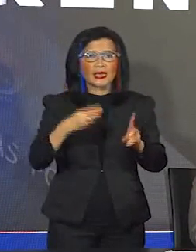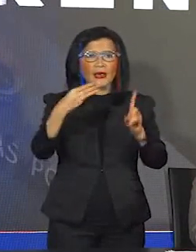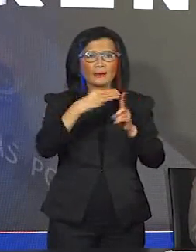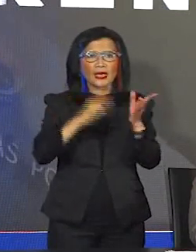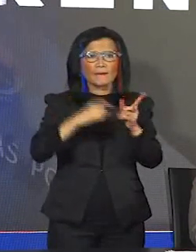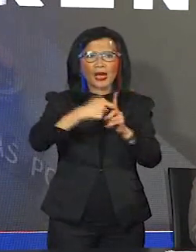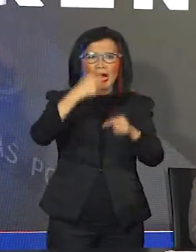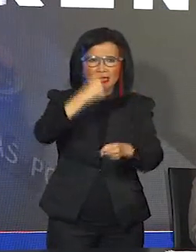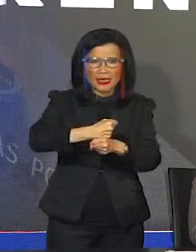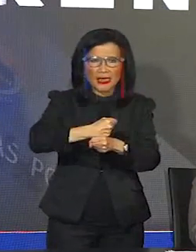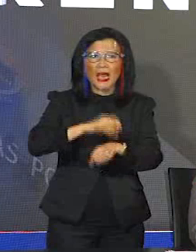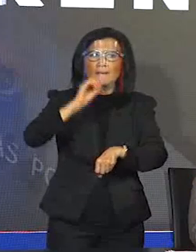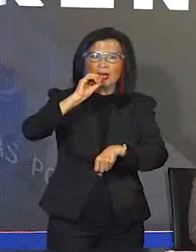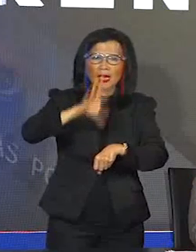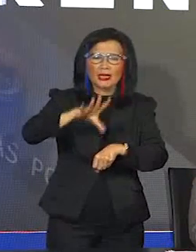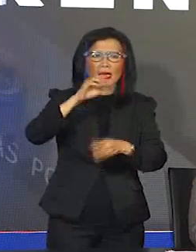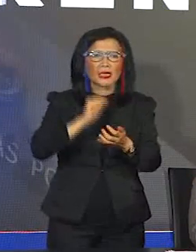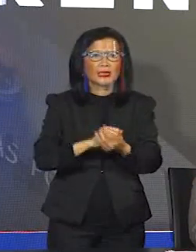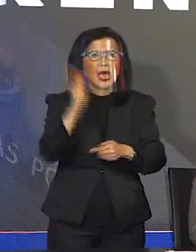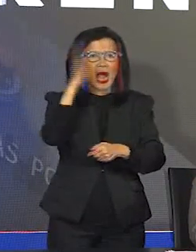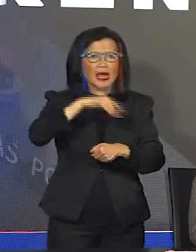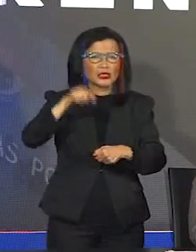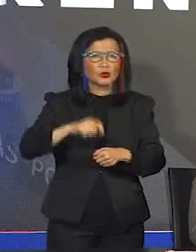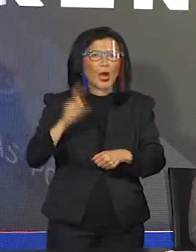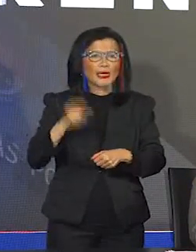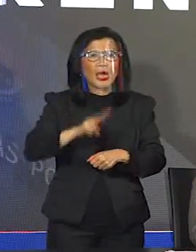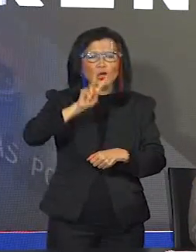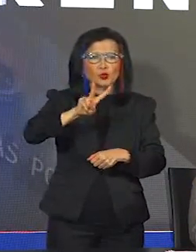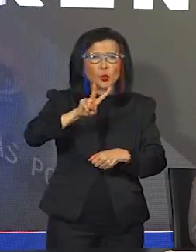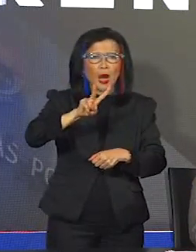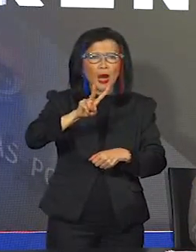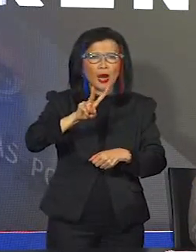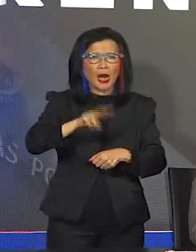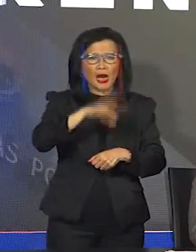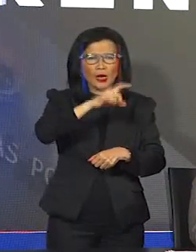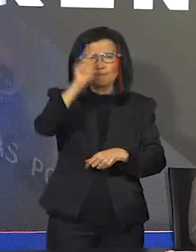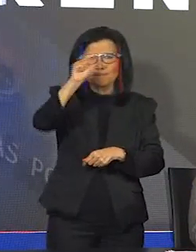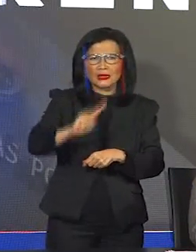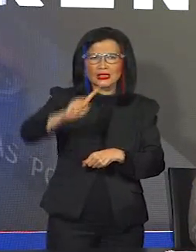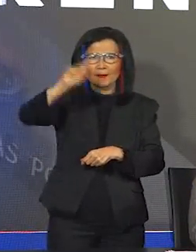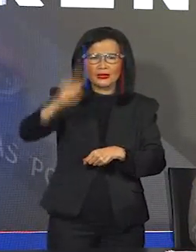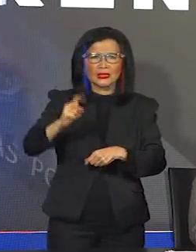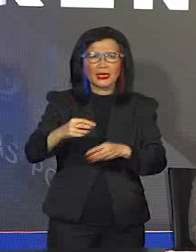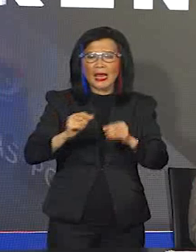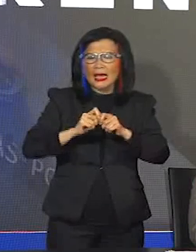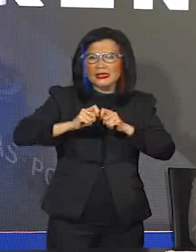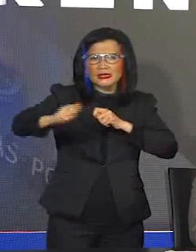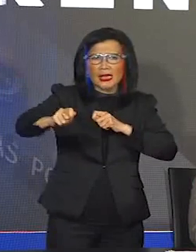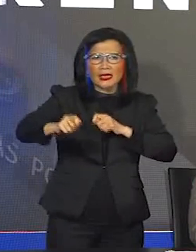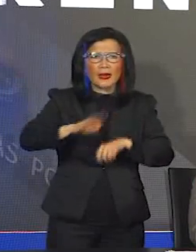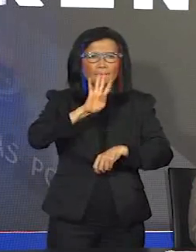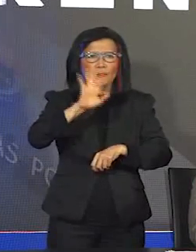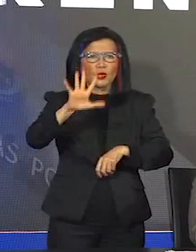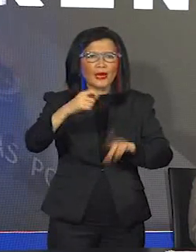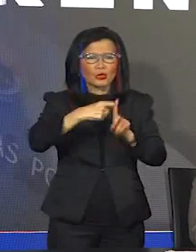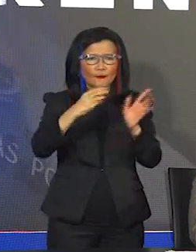BMKG mengatakan pada hari tersebut ada 2 titik petir dengan jarak